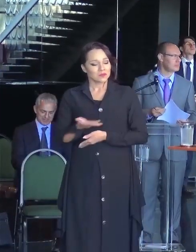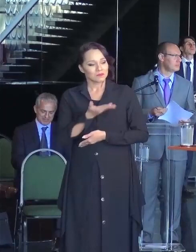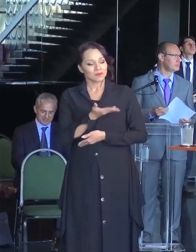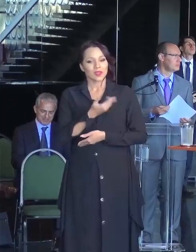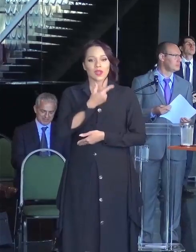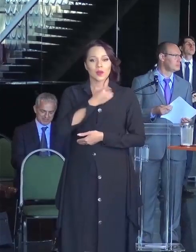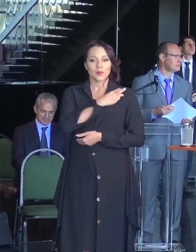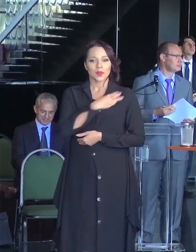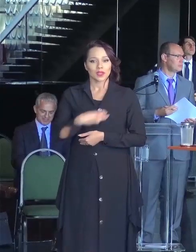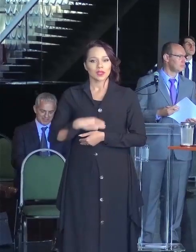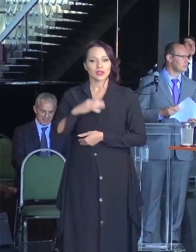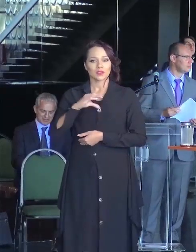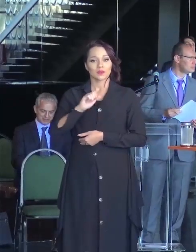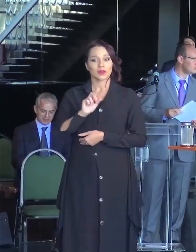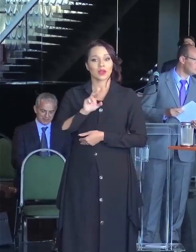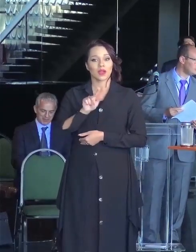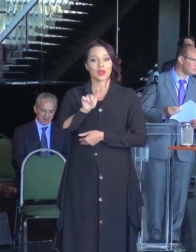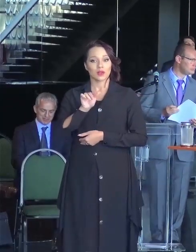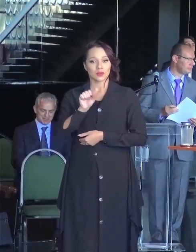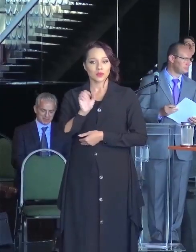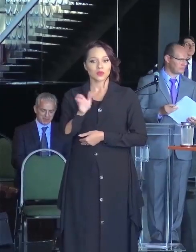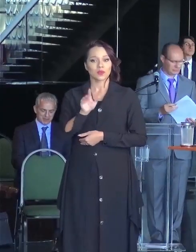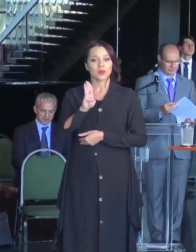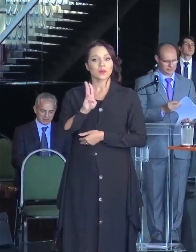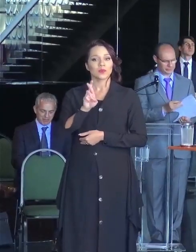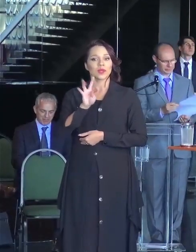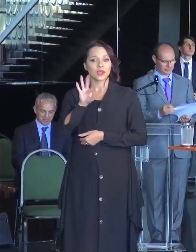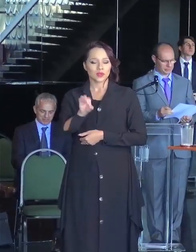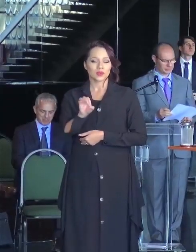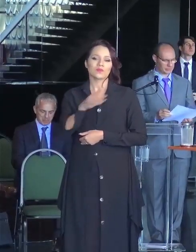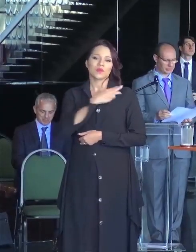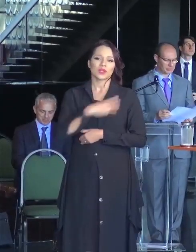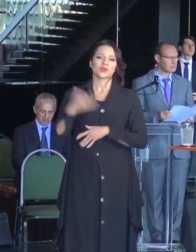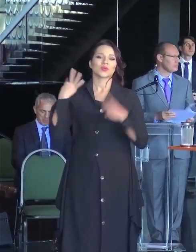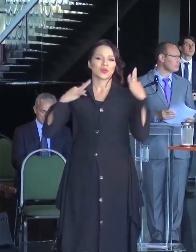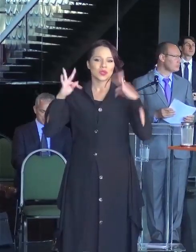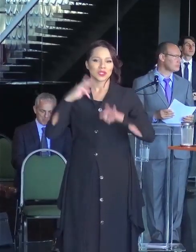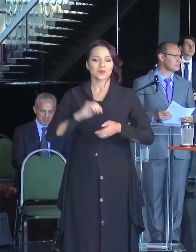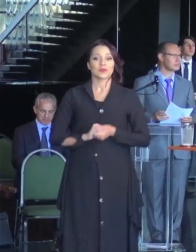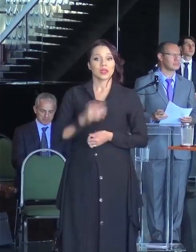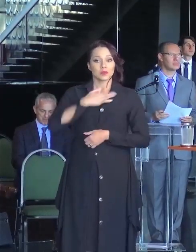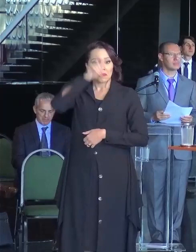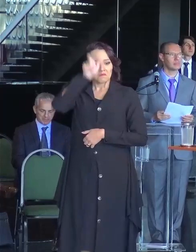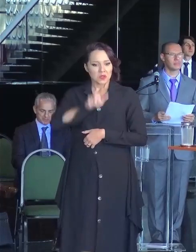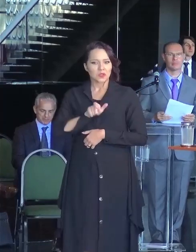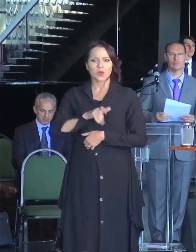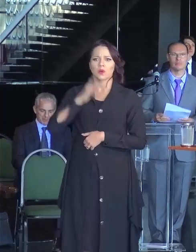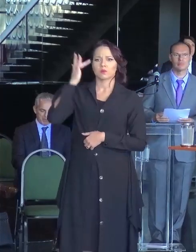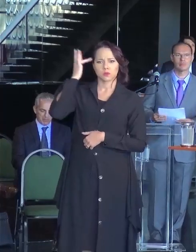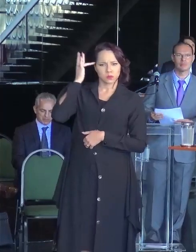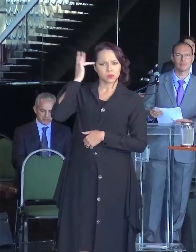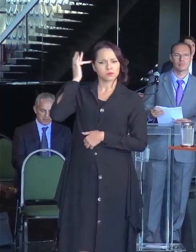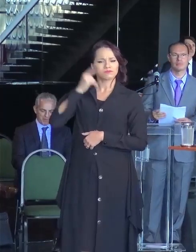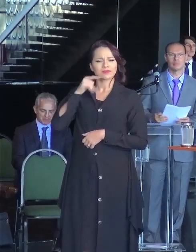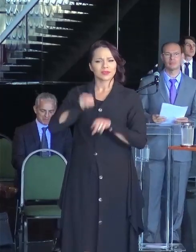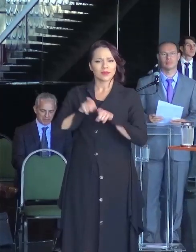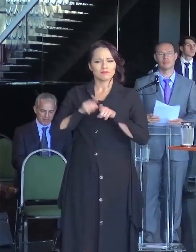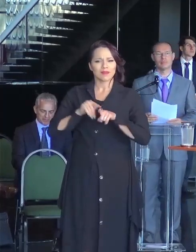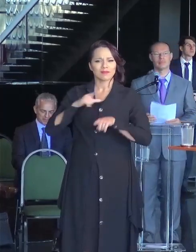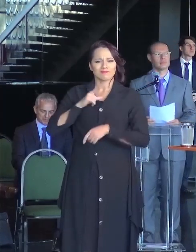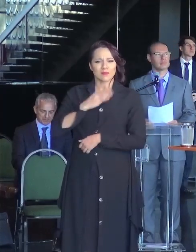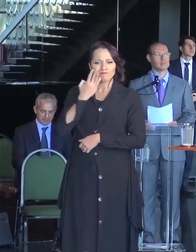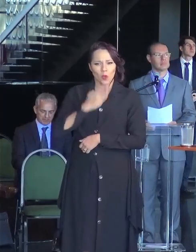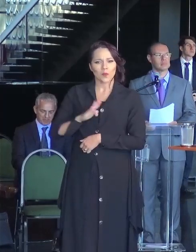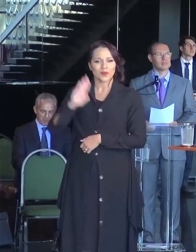ao senhor ministro Carlos Brito, do Turismo, também uma pessoa, um homem sabidamente comprometido com a